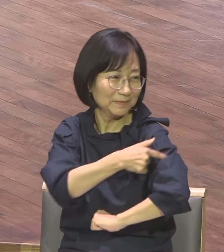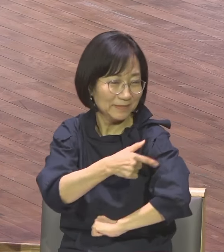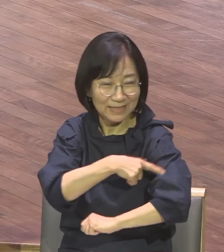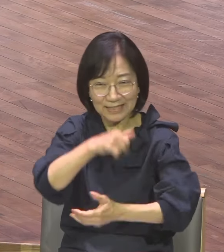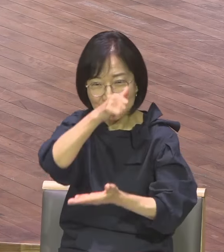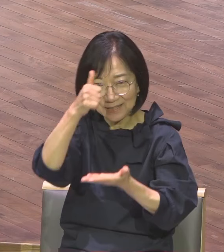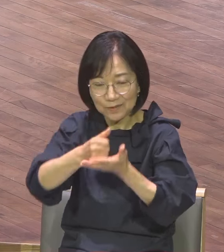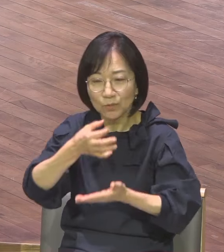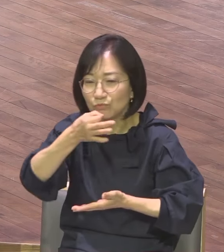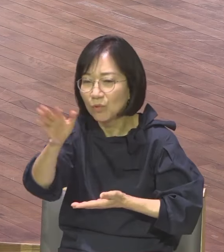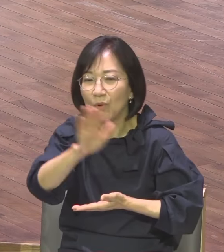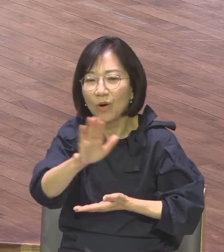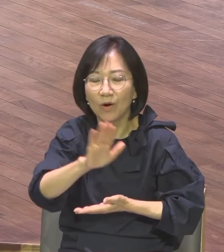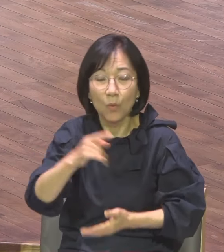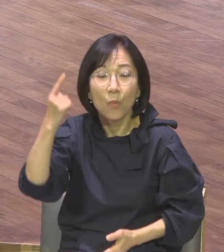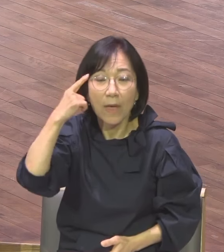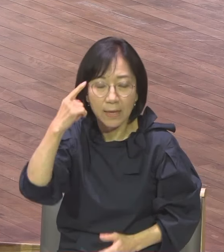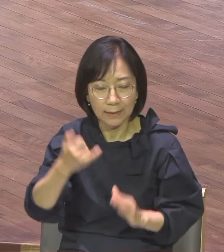그래서 가족이니까 가족.